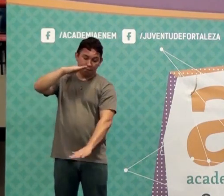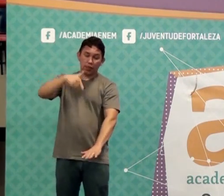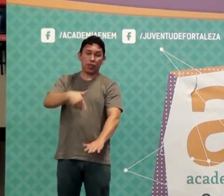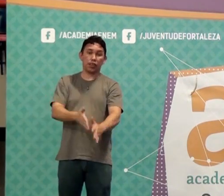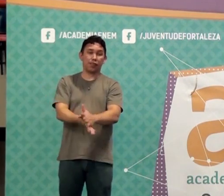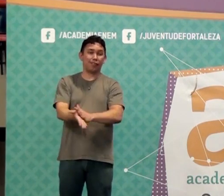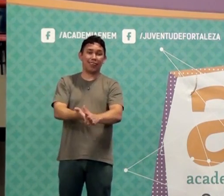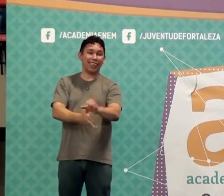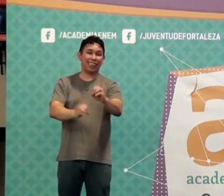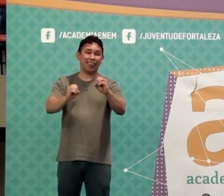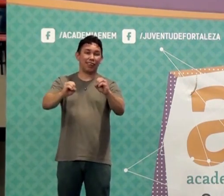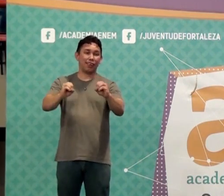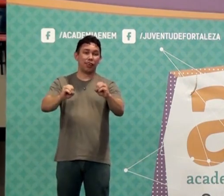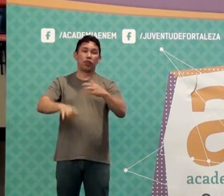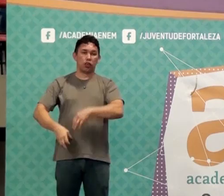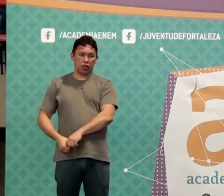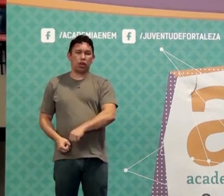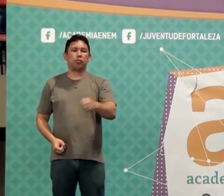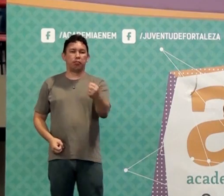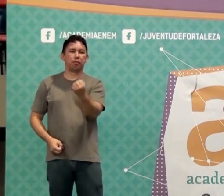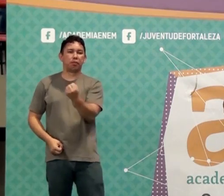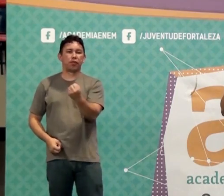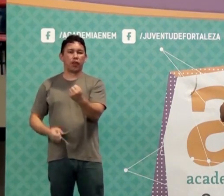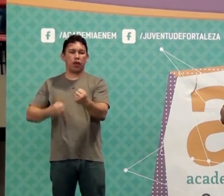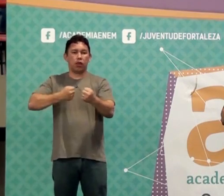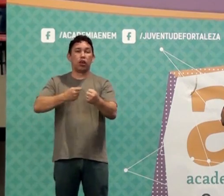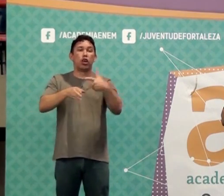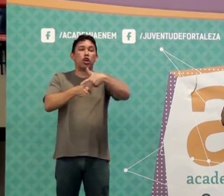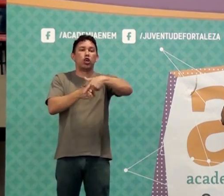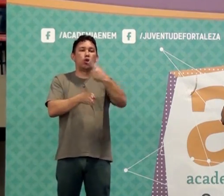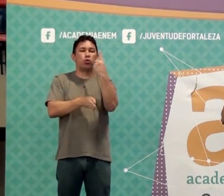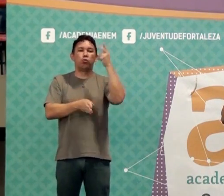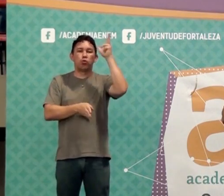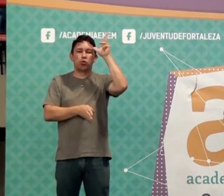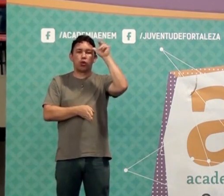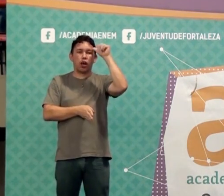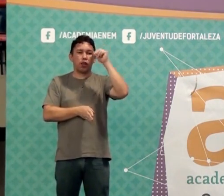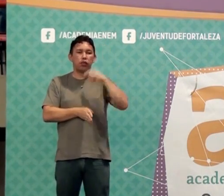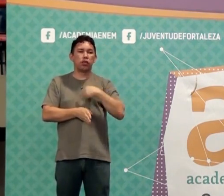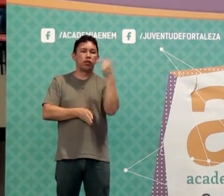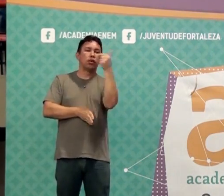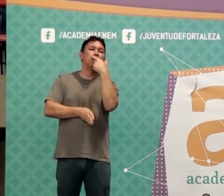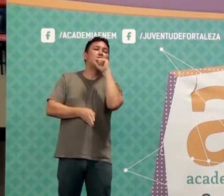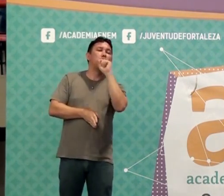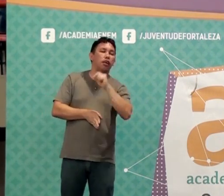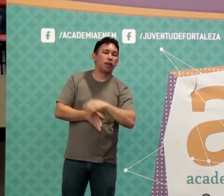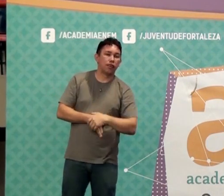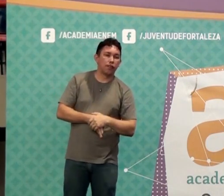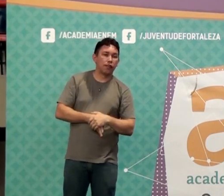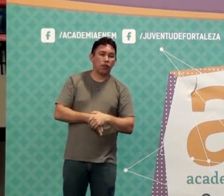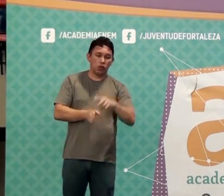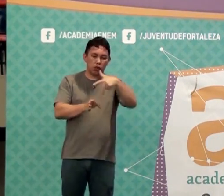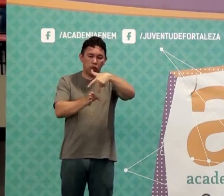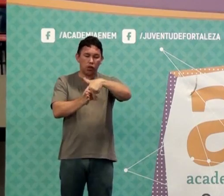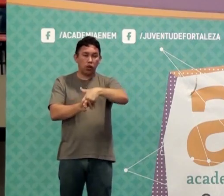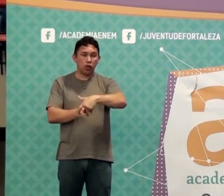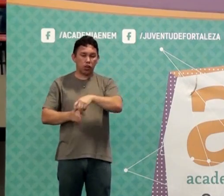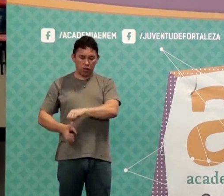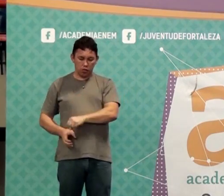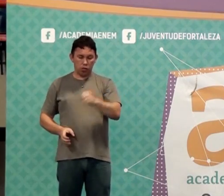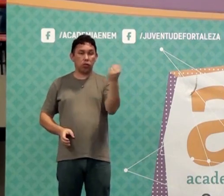tinha? Barão. Tem um cara agora que é menor do que o nobre do barão. Surgiu